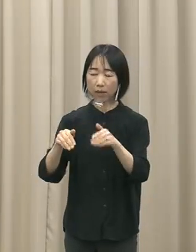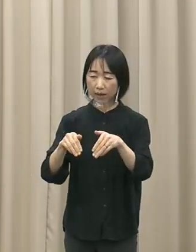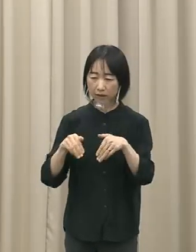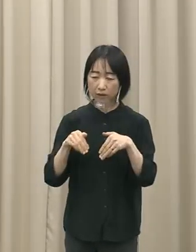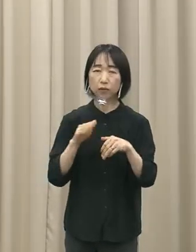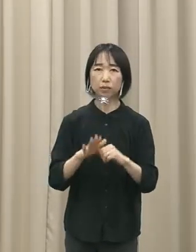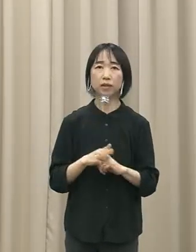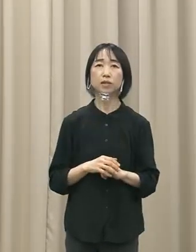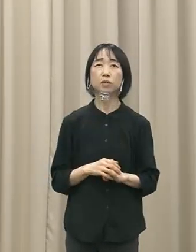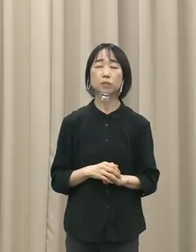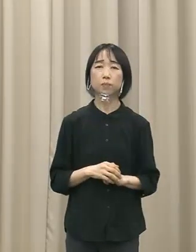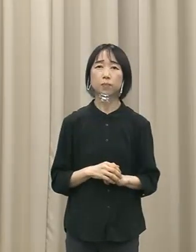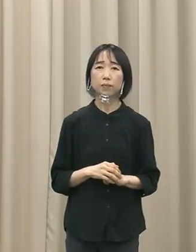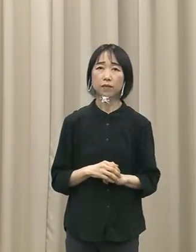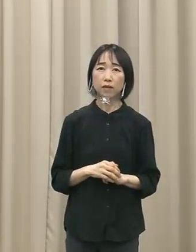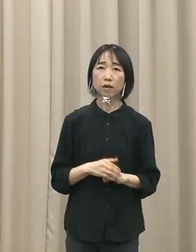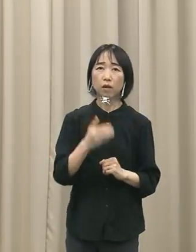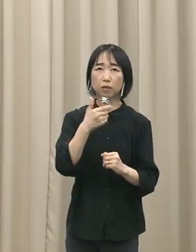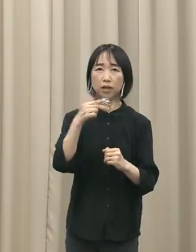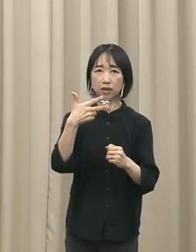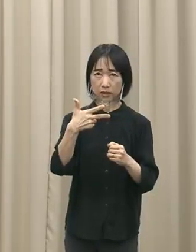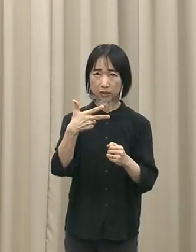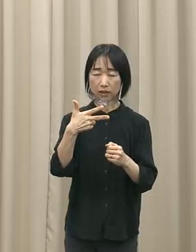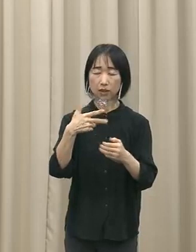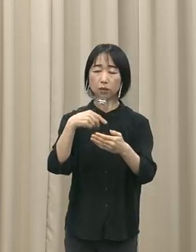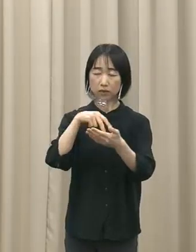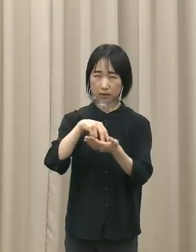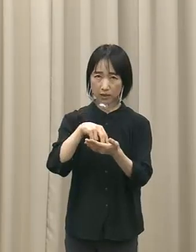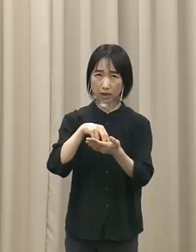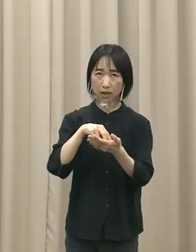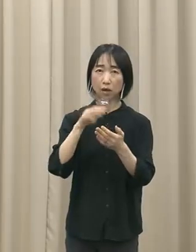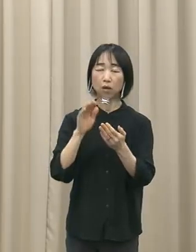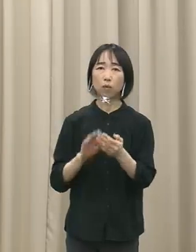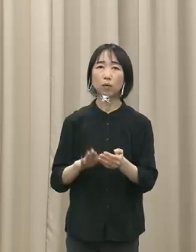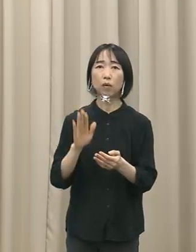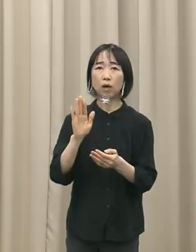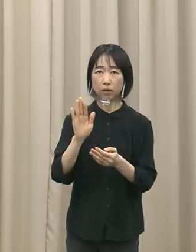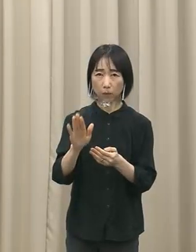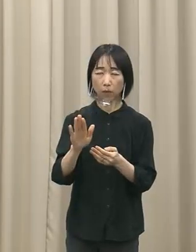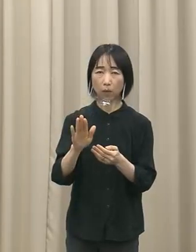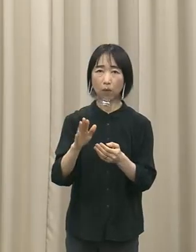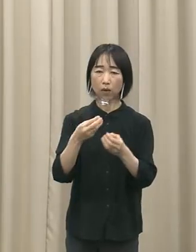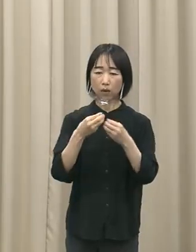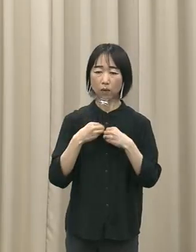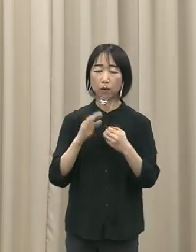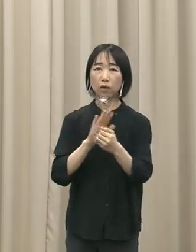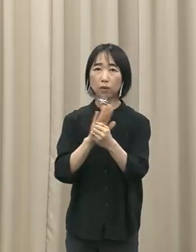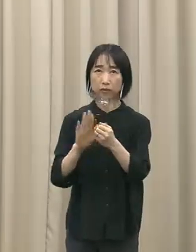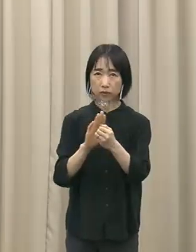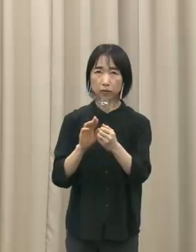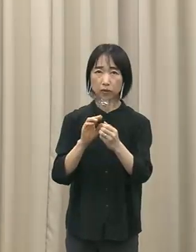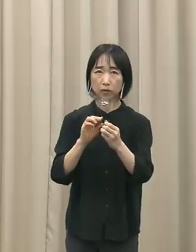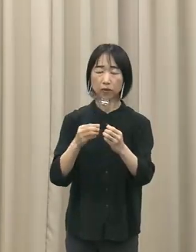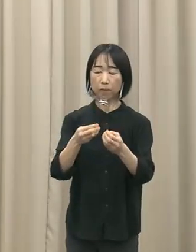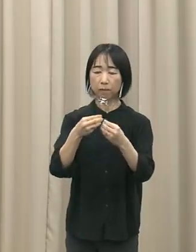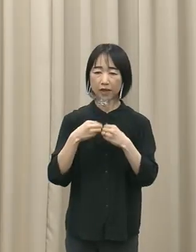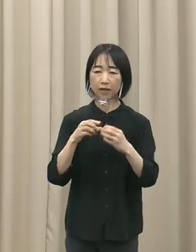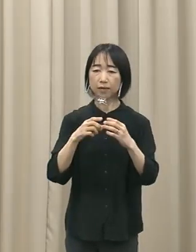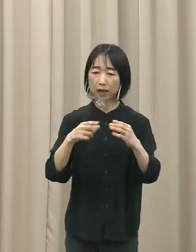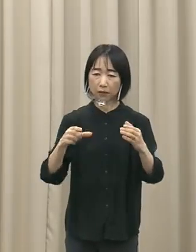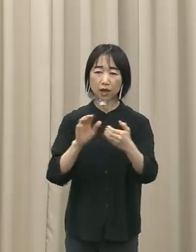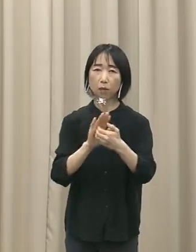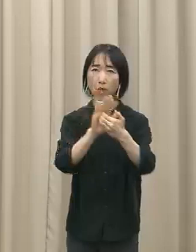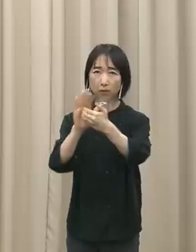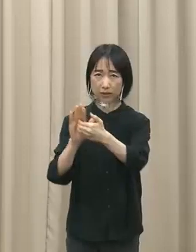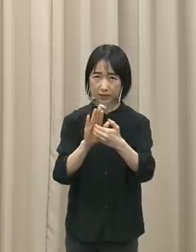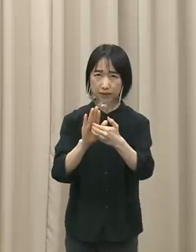。呉市といたしましては、改めて今後とも新型コロナウイルス感染症の拡大防止のために全